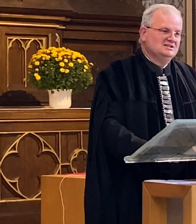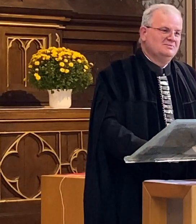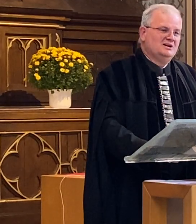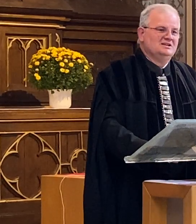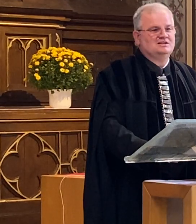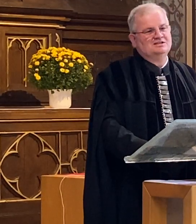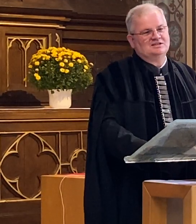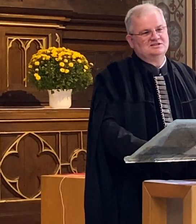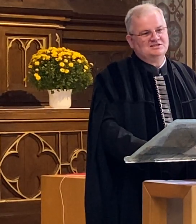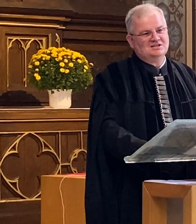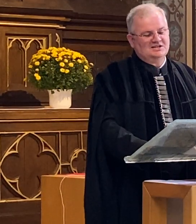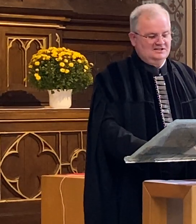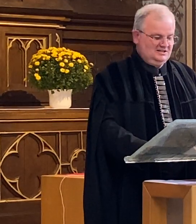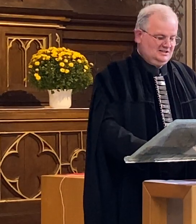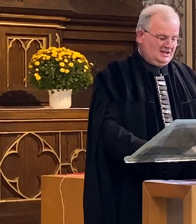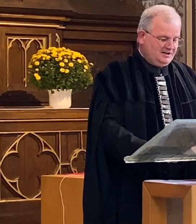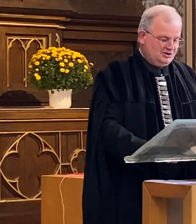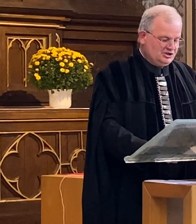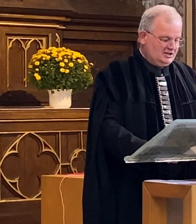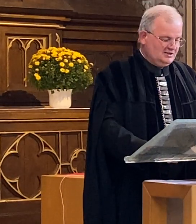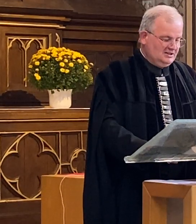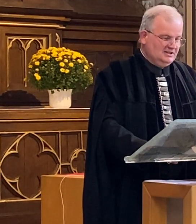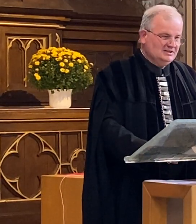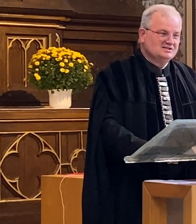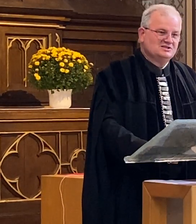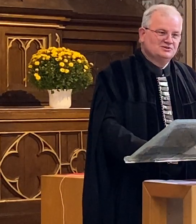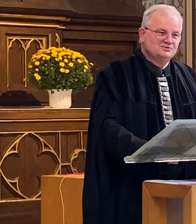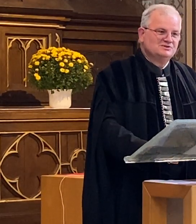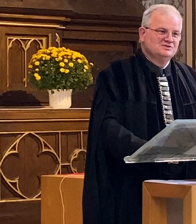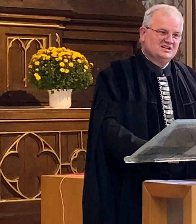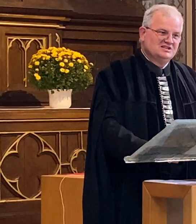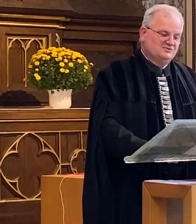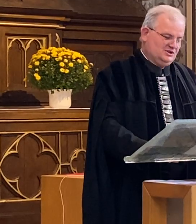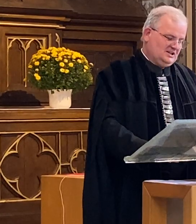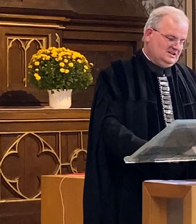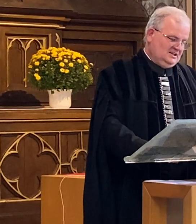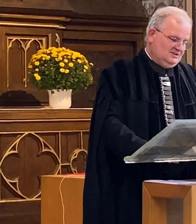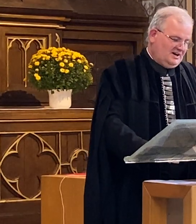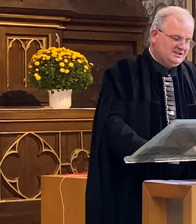der Kirchengemeinde, in der ich diene, Hermannstadt, dass ich die Gruß- und